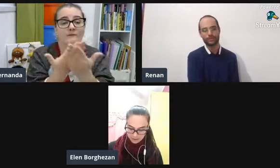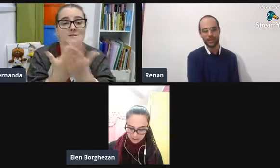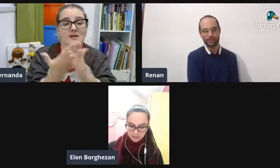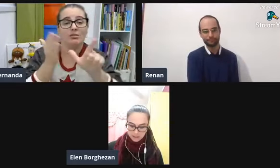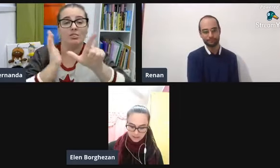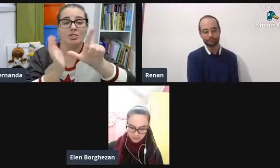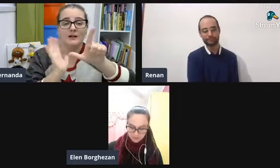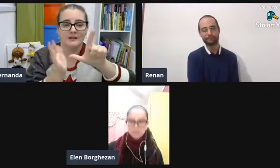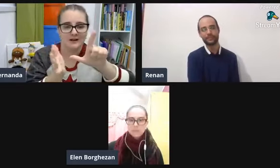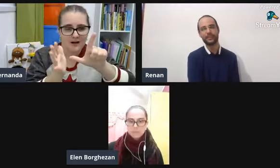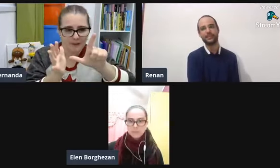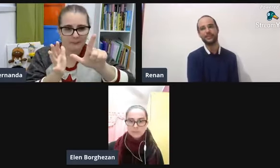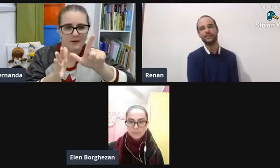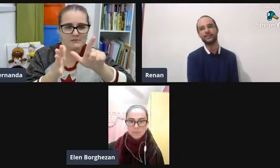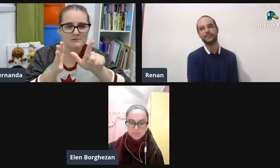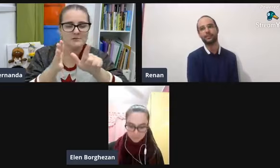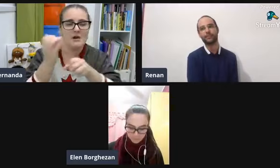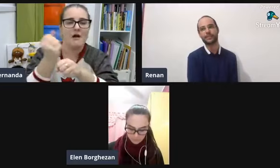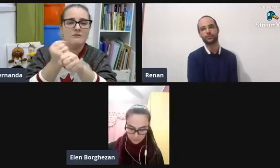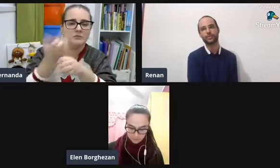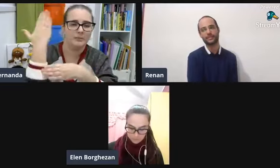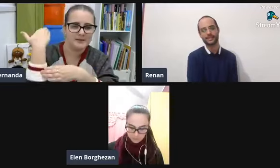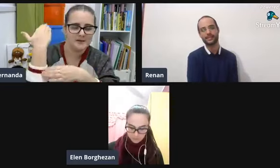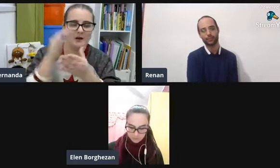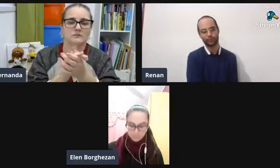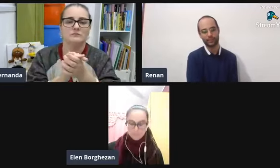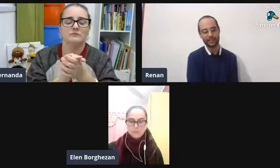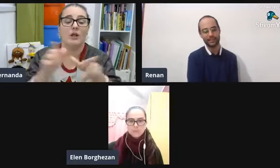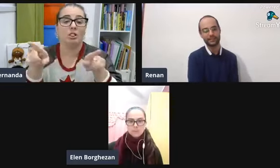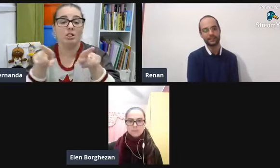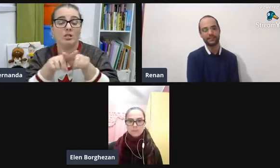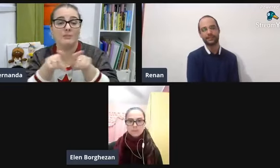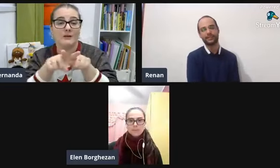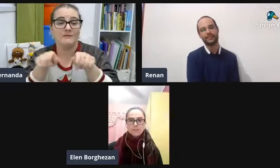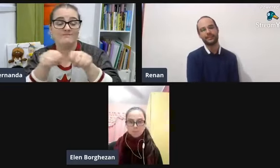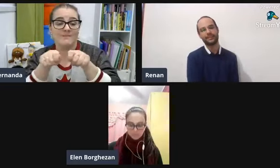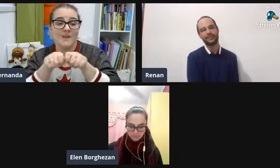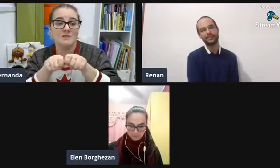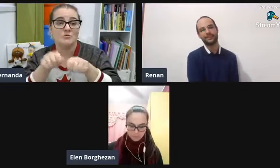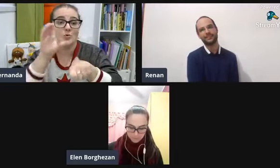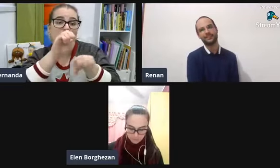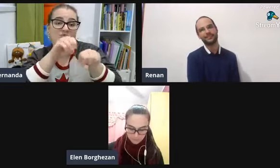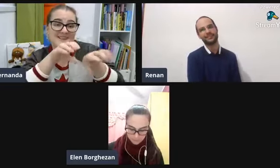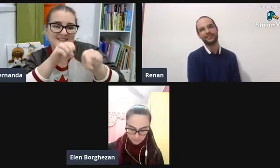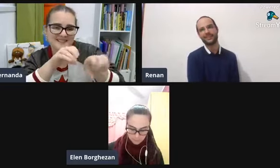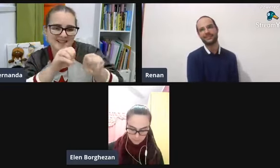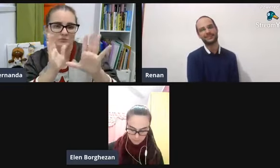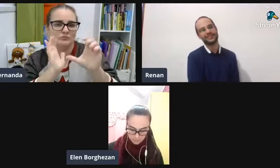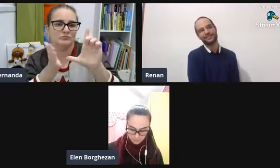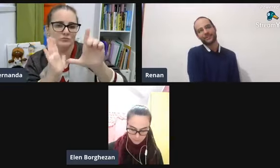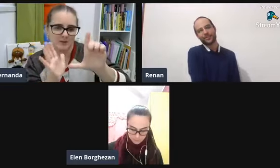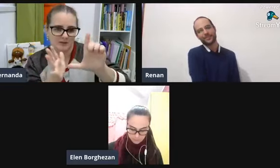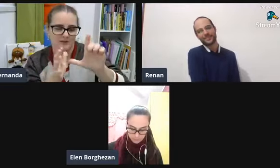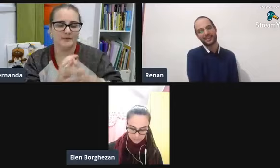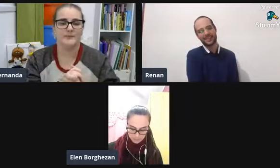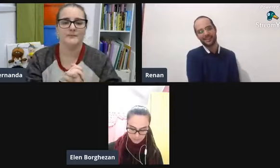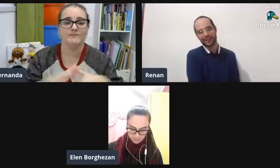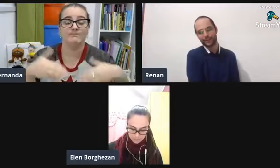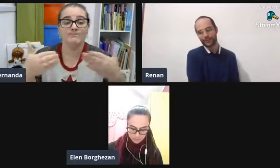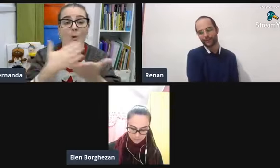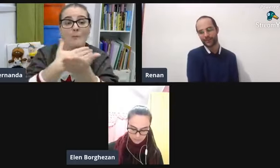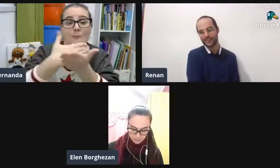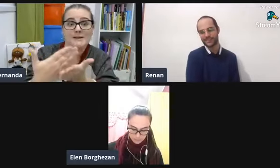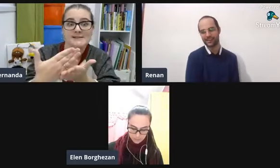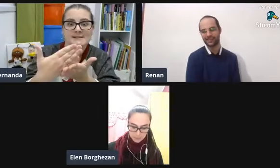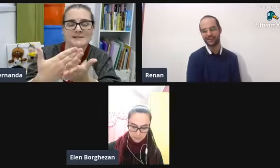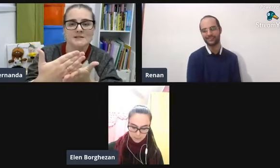tem um ano já, e eu faço licenciatura, né? E desde que eu comecei a